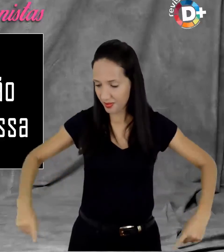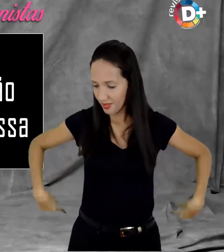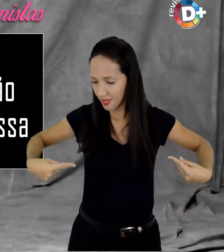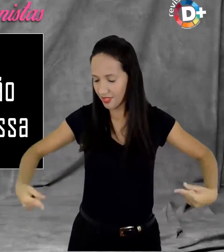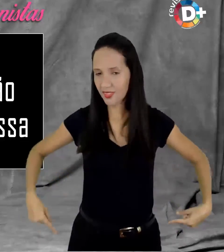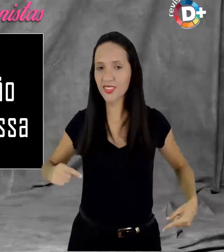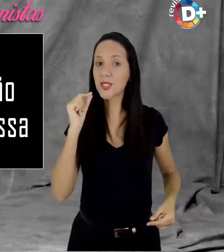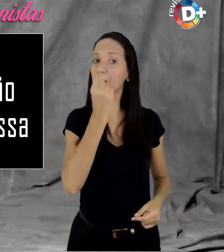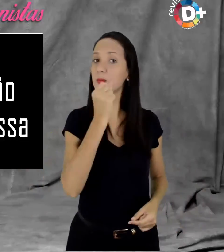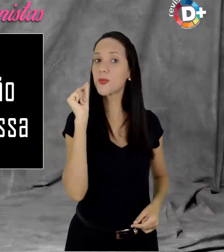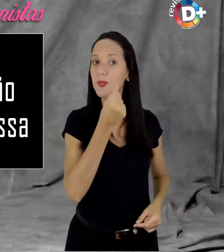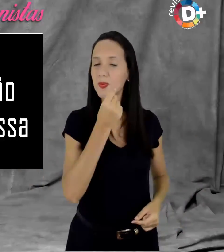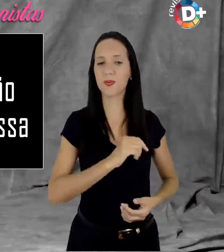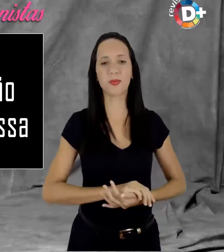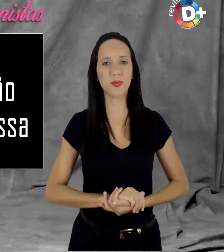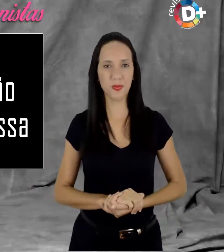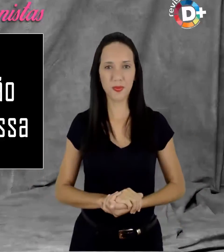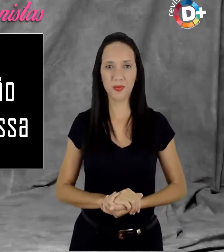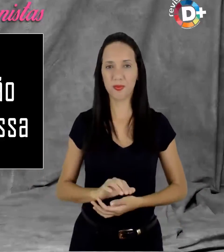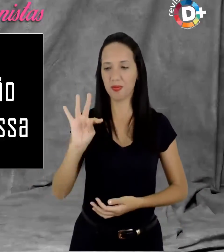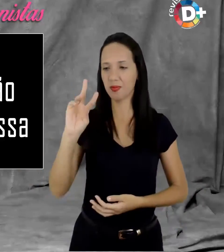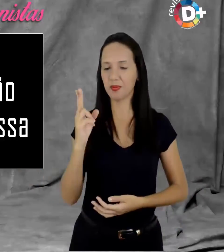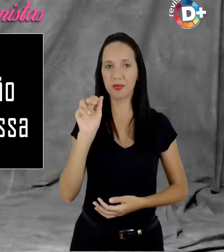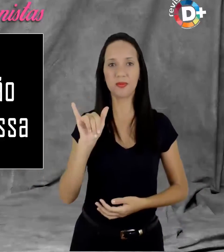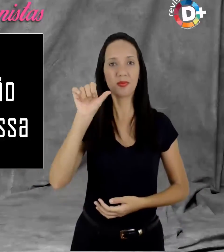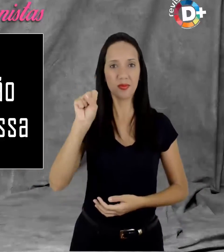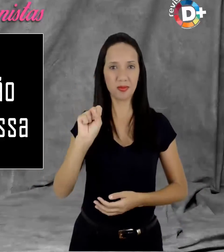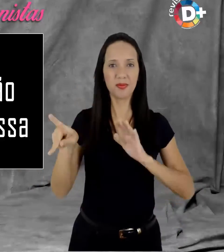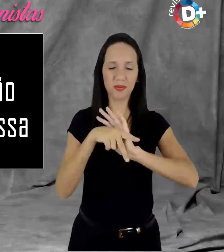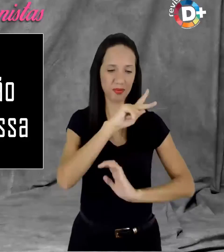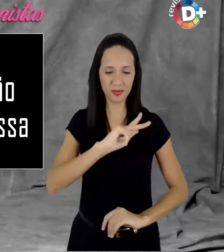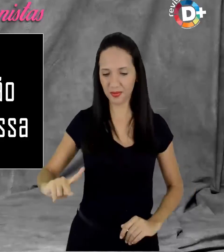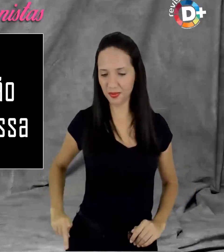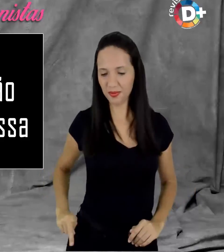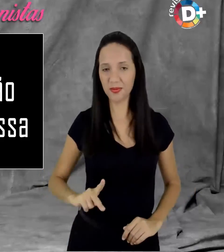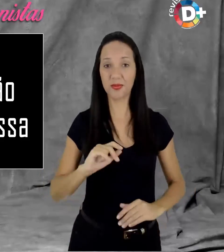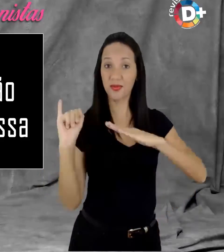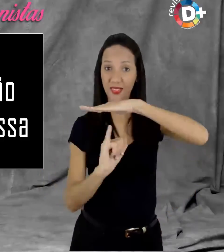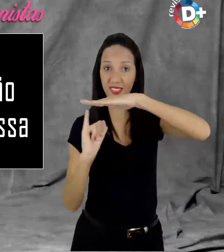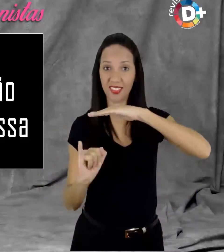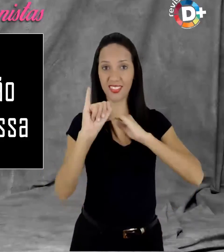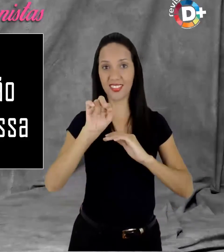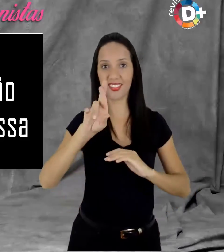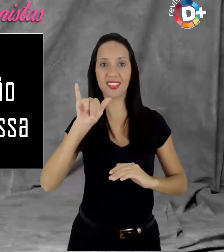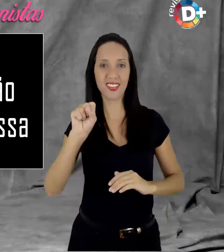e diretora de gestão da ONG Entre Rodas e Batom. Thaís Martinez também é